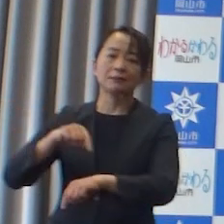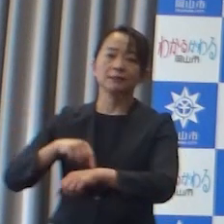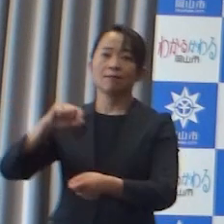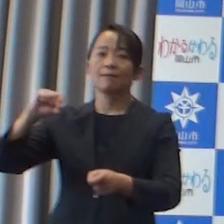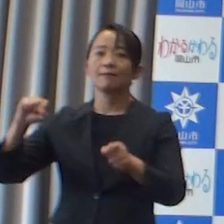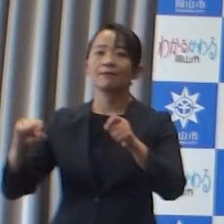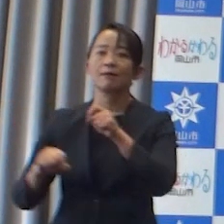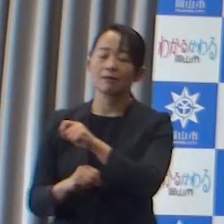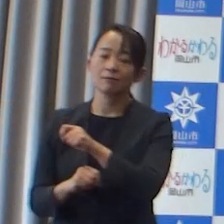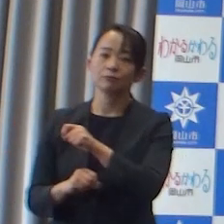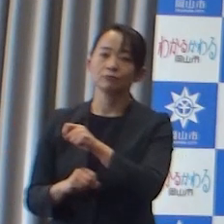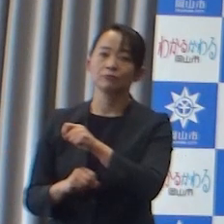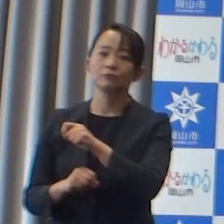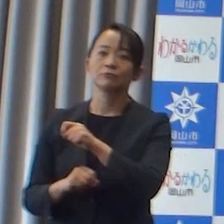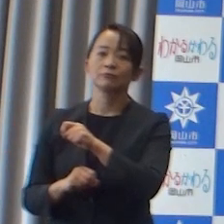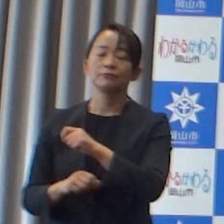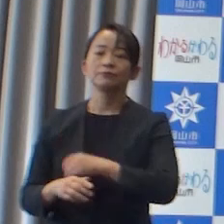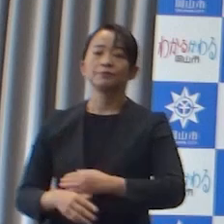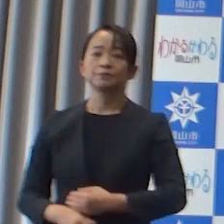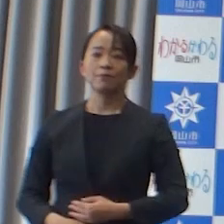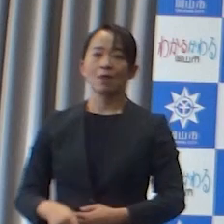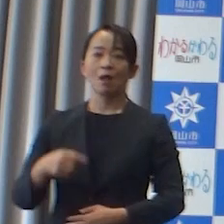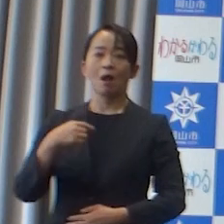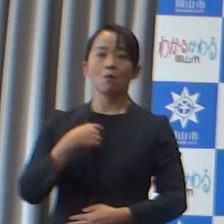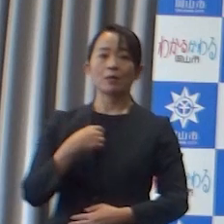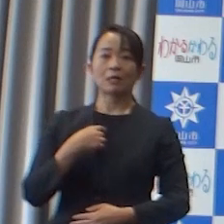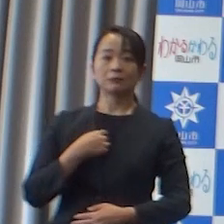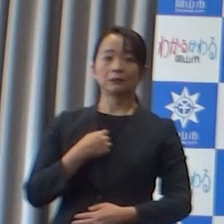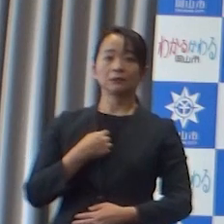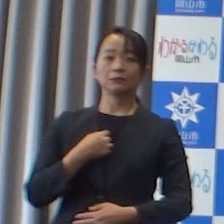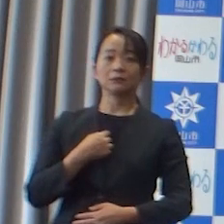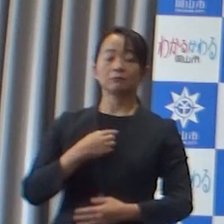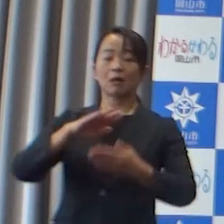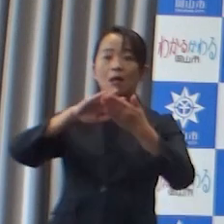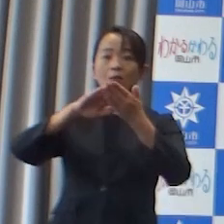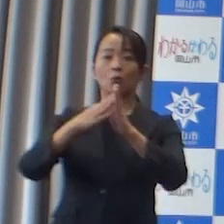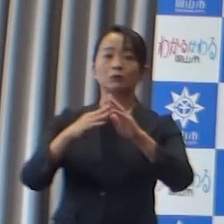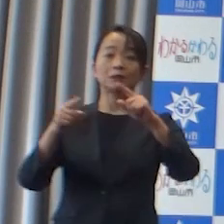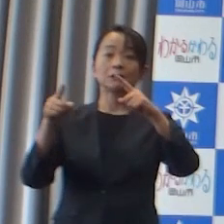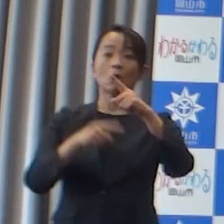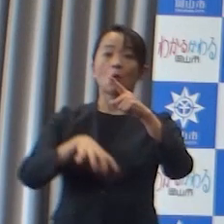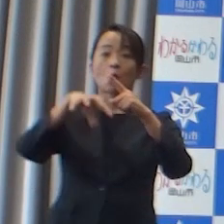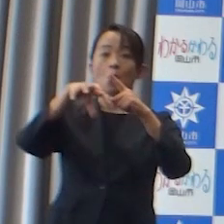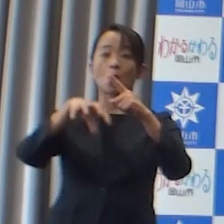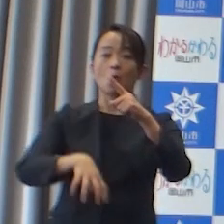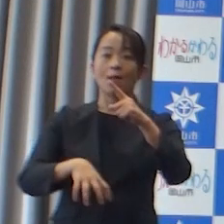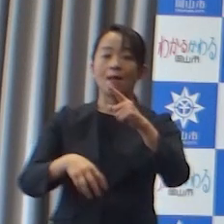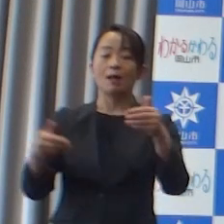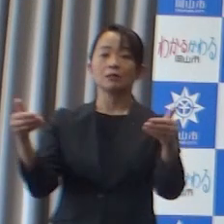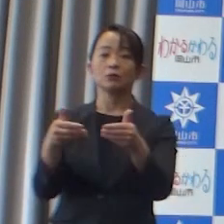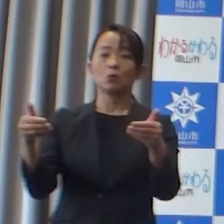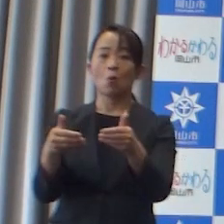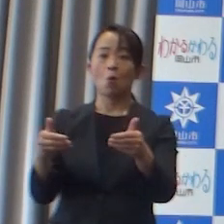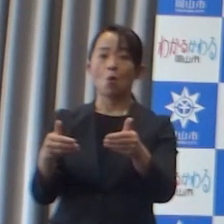であります。特に今私は都市公園事業について負